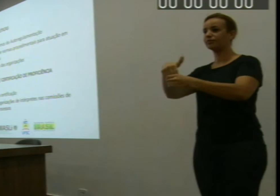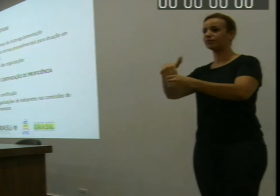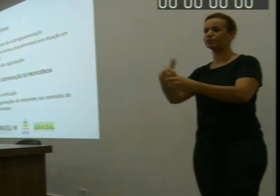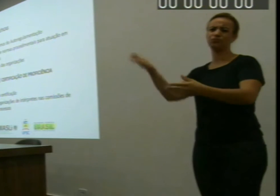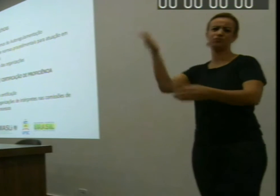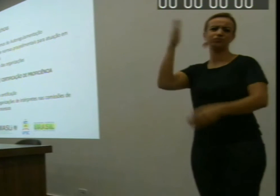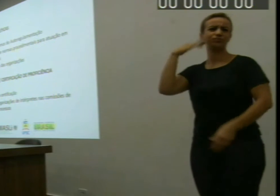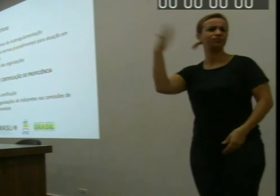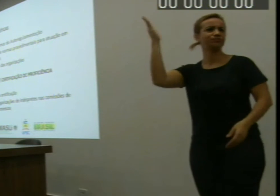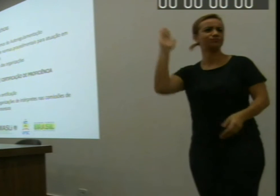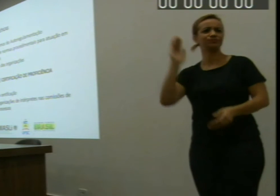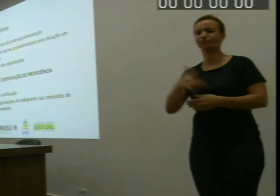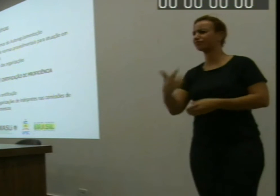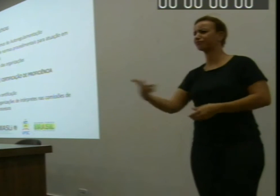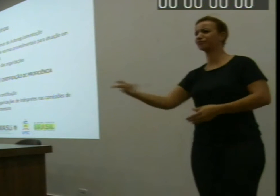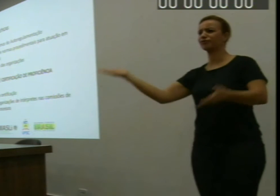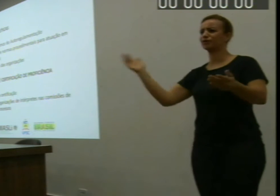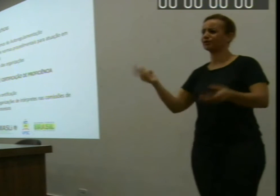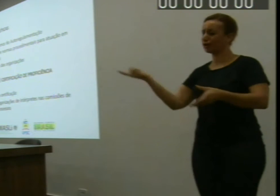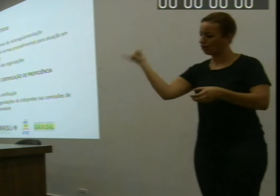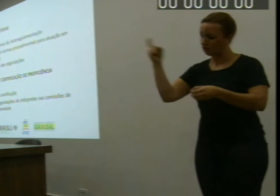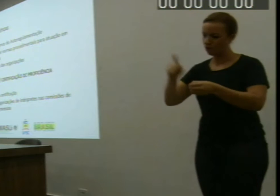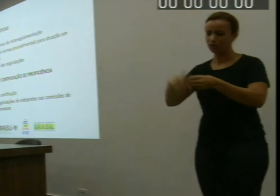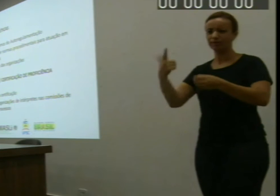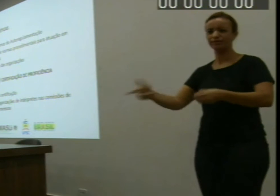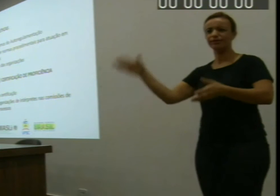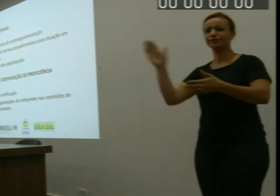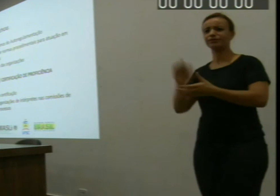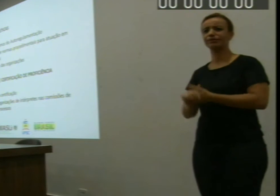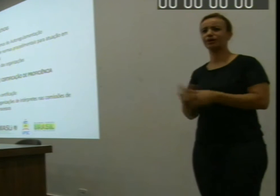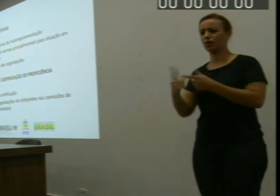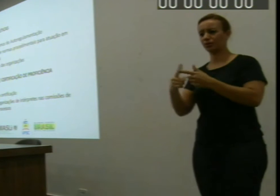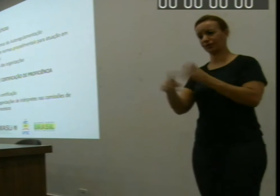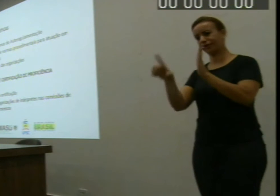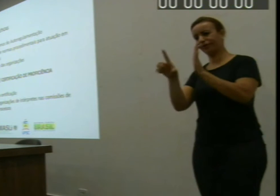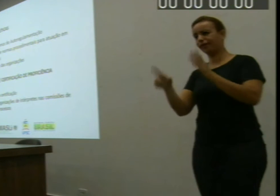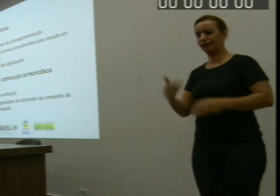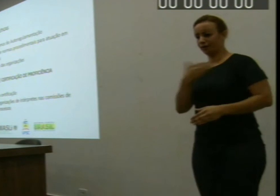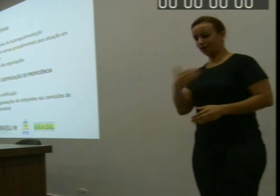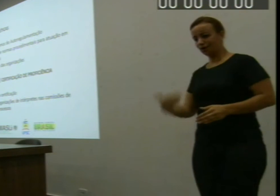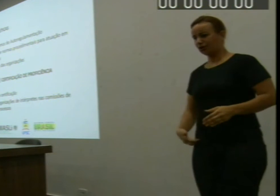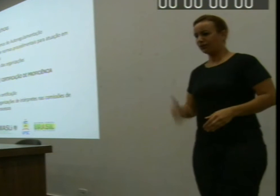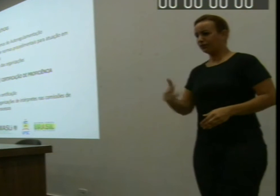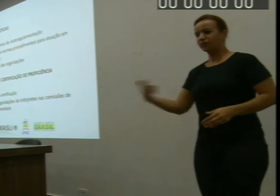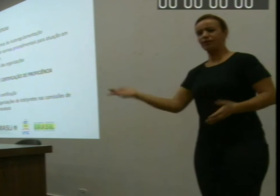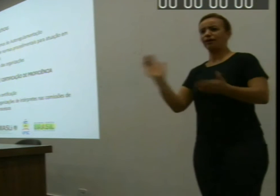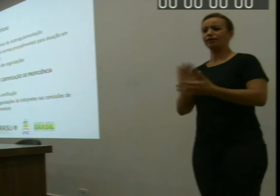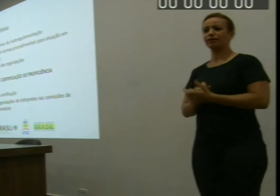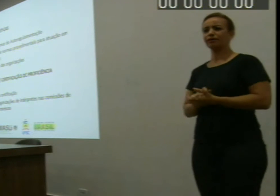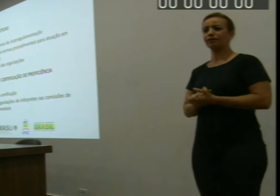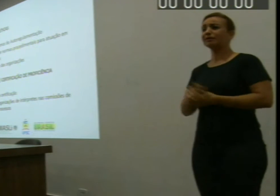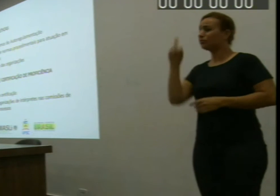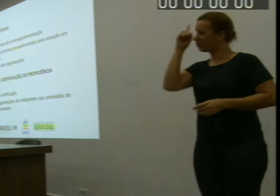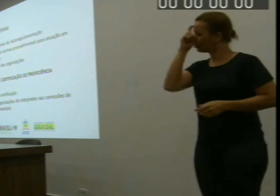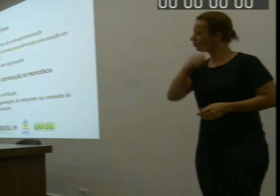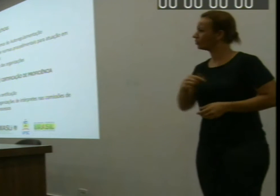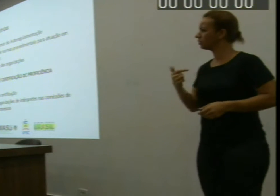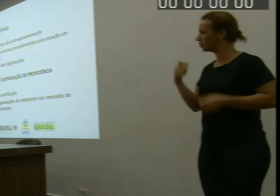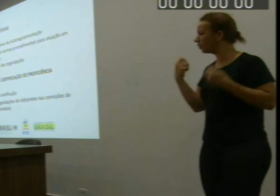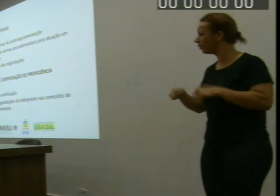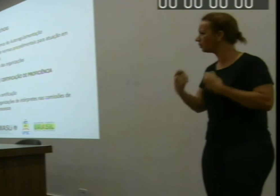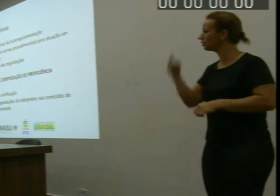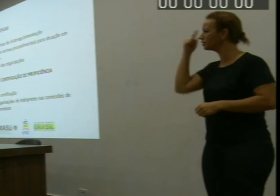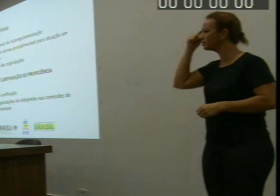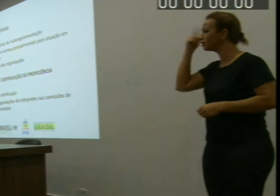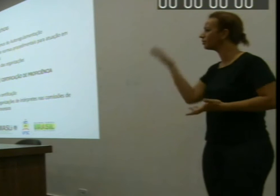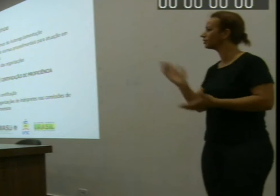tem Então já é certeza ano de eleição nunca tem né então isso é muito complicado a gente precisa repensar isso e será que o PR